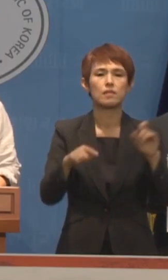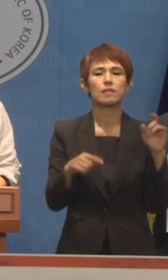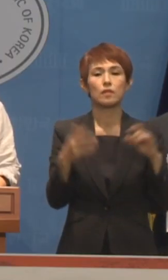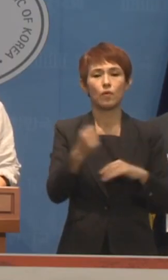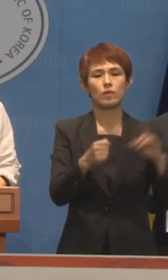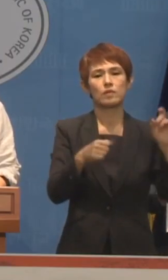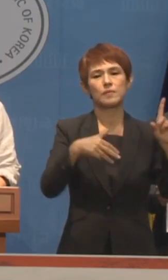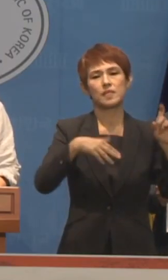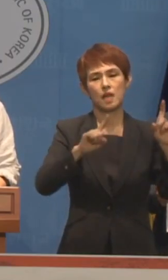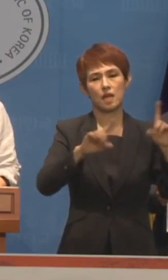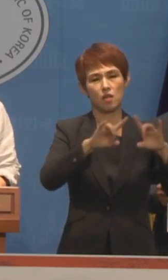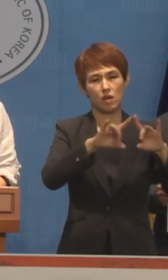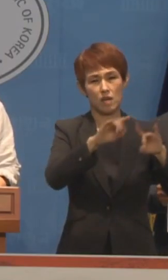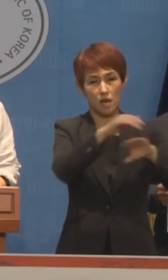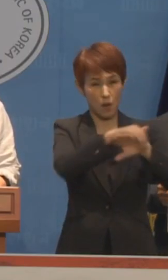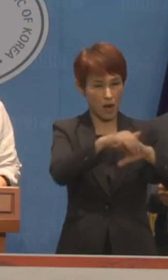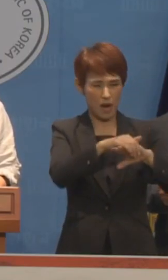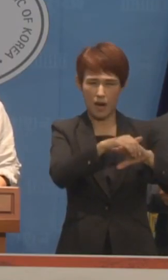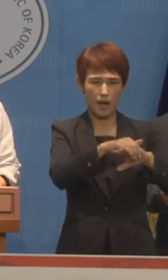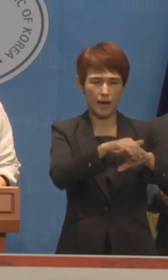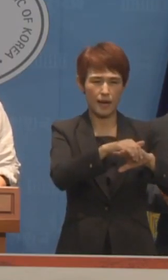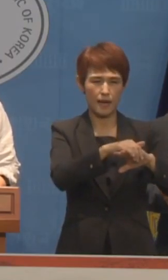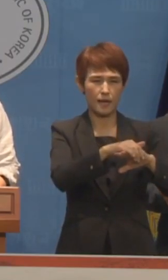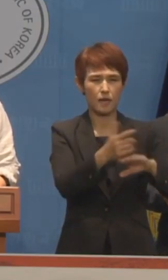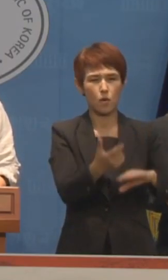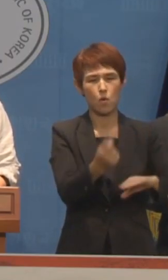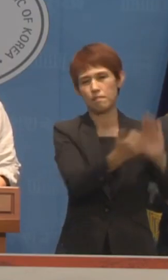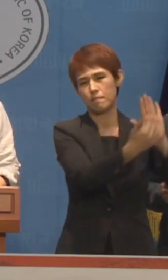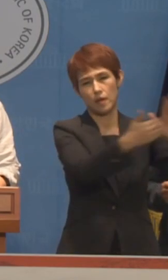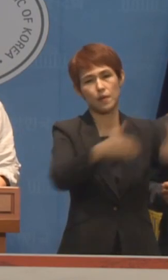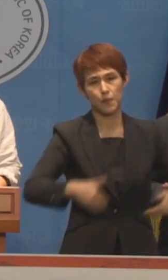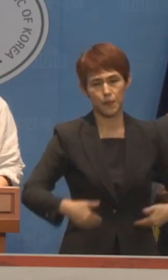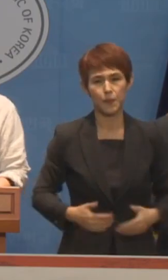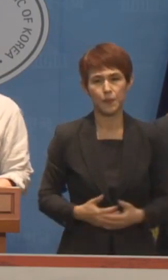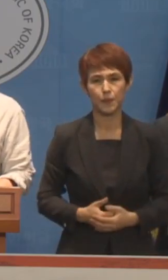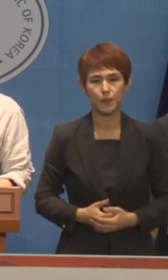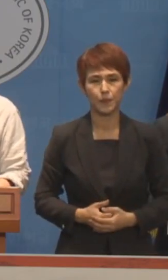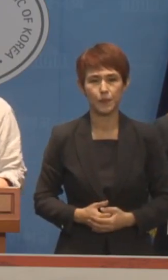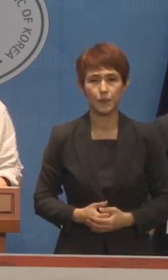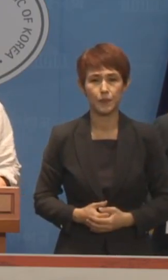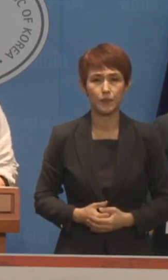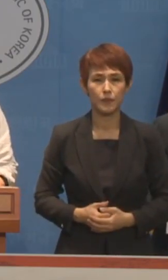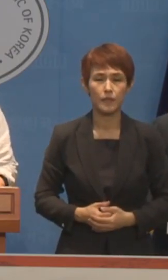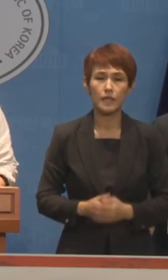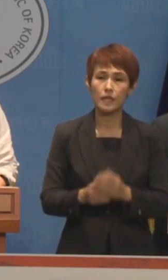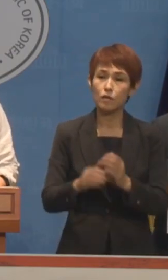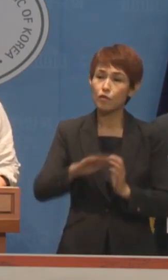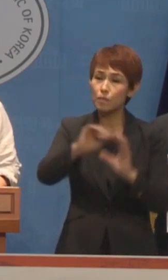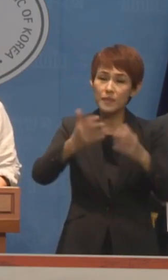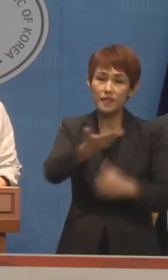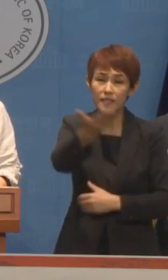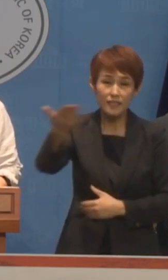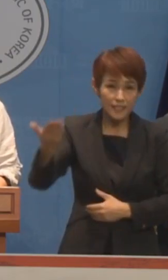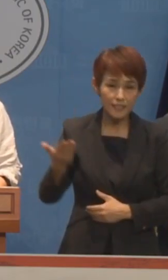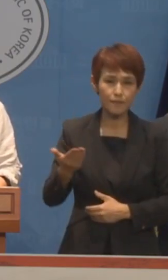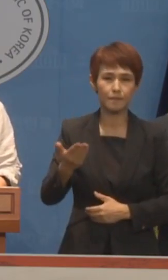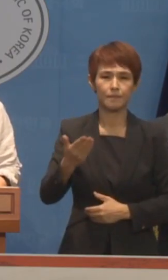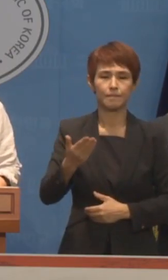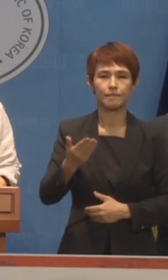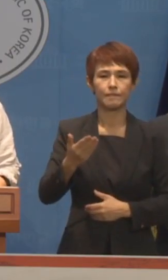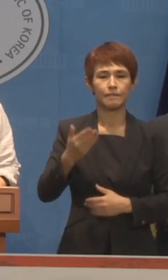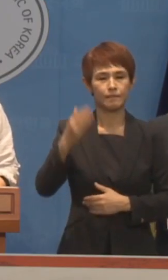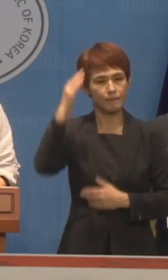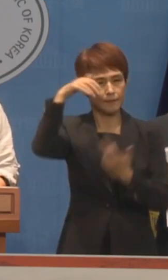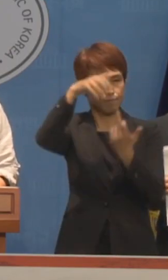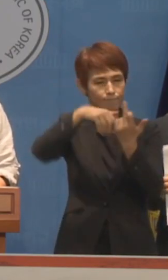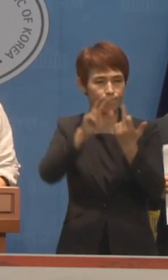같은 무책임한 기후정책들의 수립을 반드시 막아야 하는 것입니다. 최근 시민들이 앞장서서 정의로운 탈석탄법을